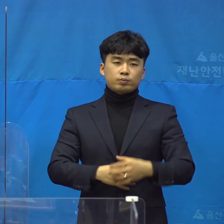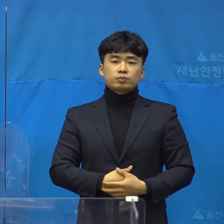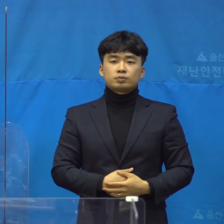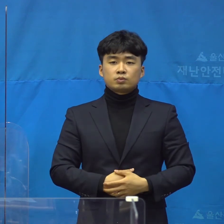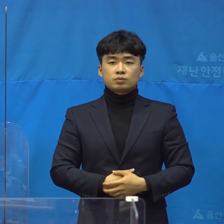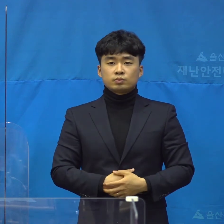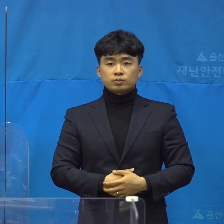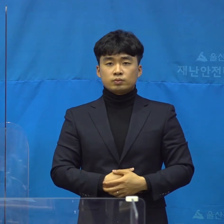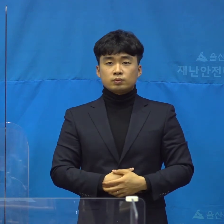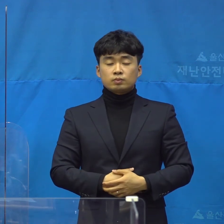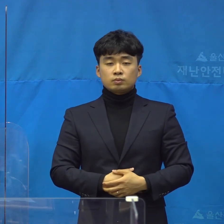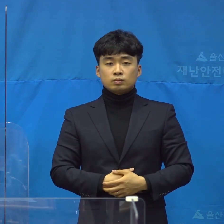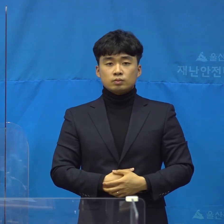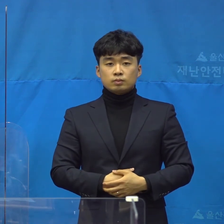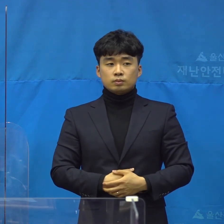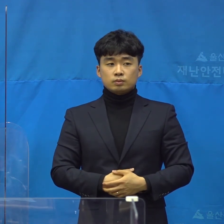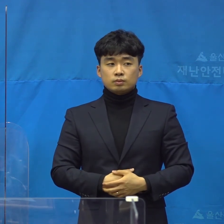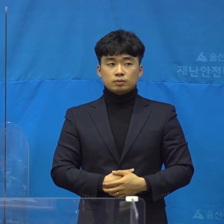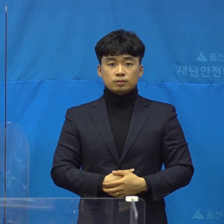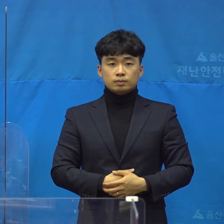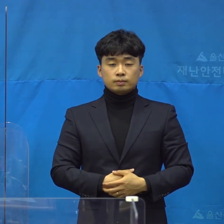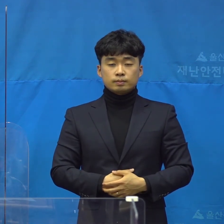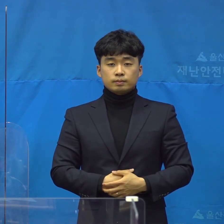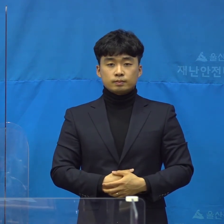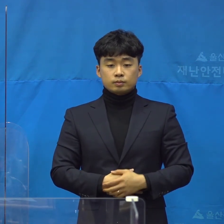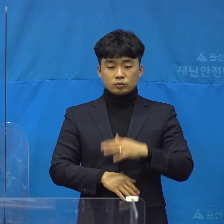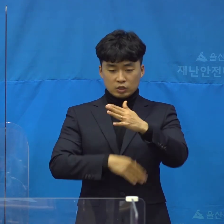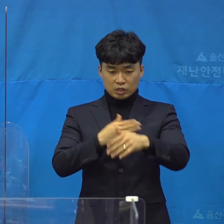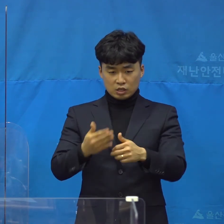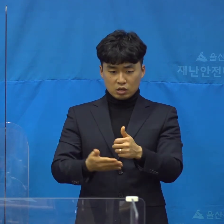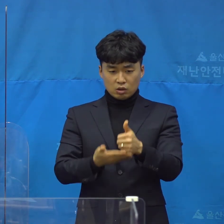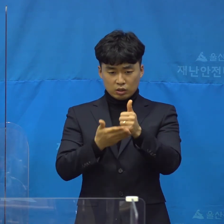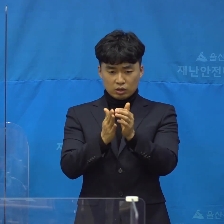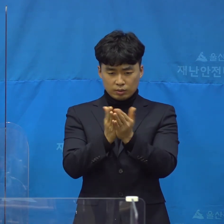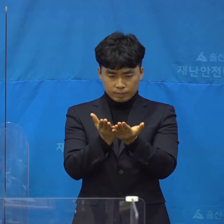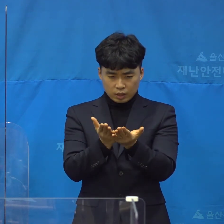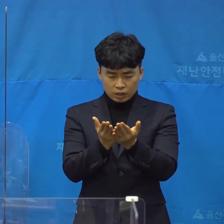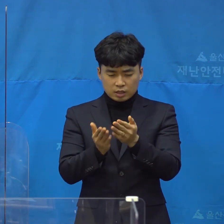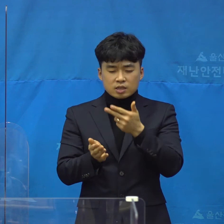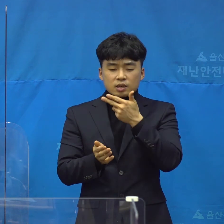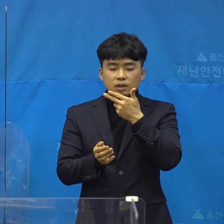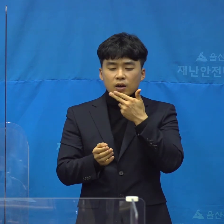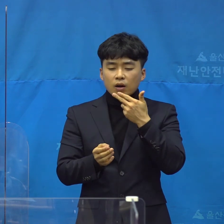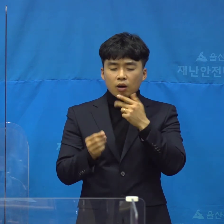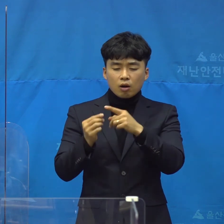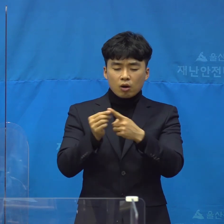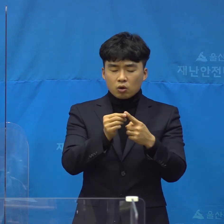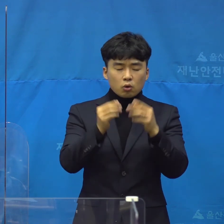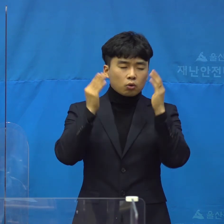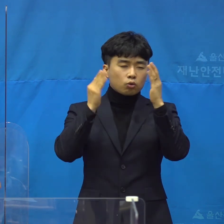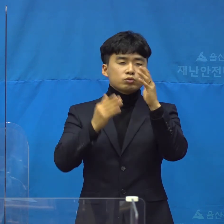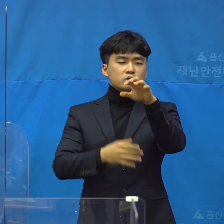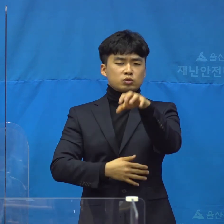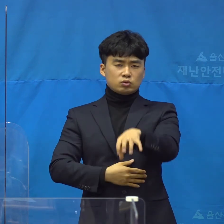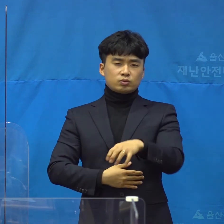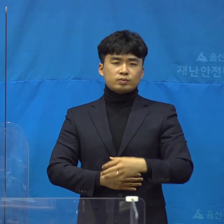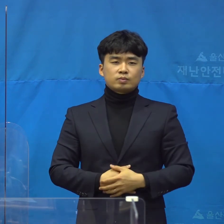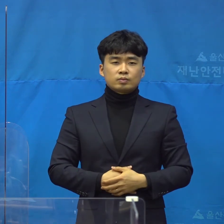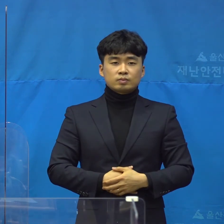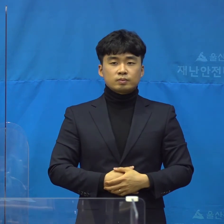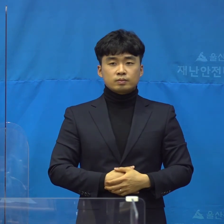이렇게 알고 있습니다. 예. 성경 공부를 영어로 한다. 그런 예.